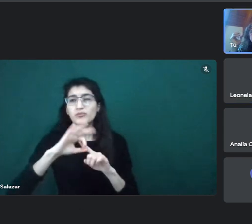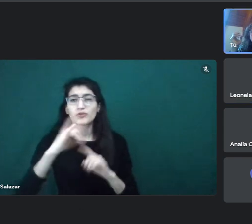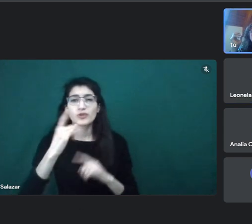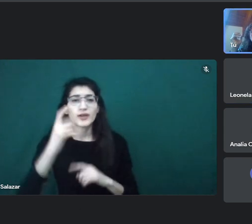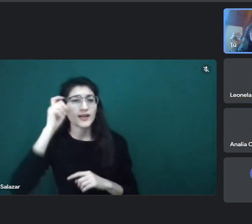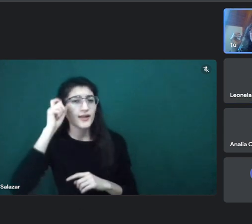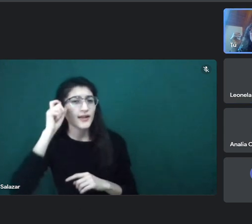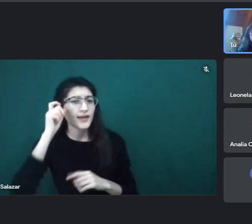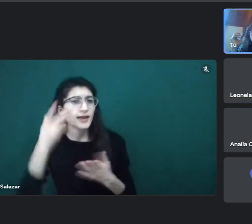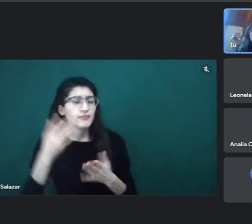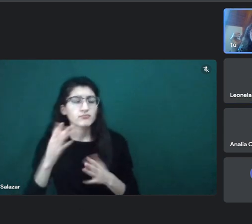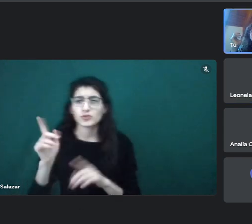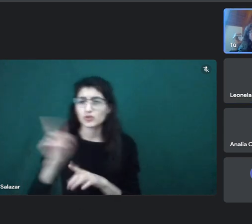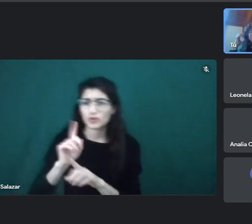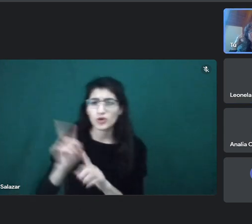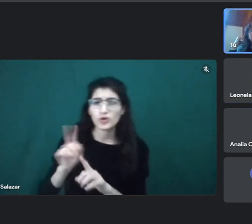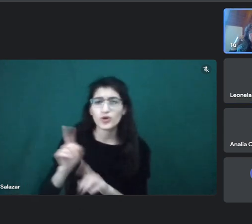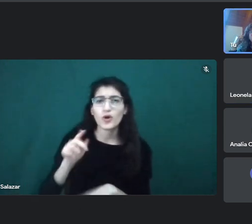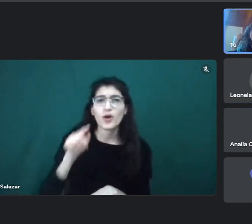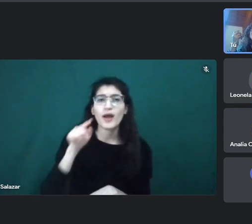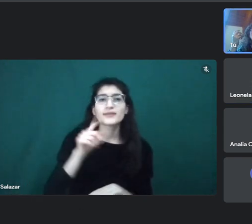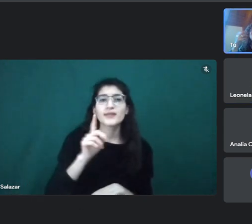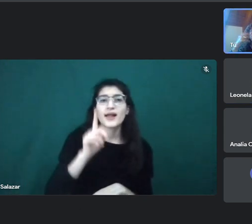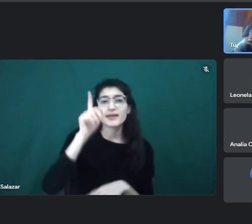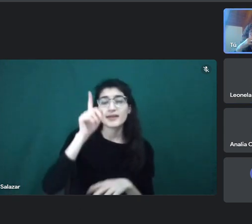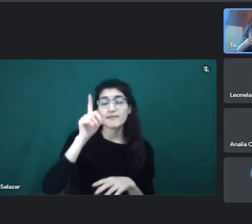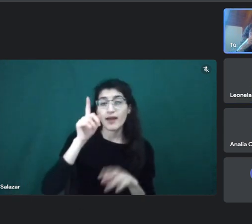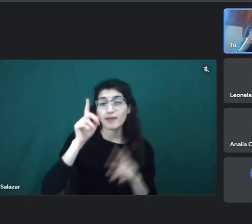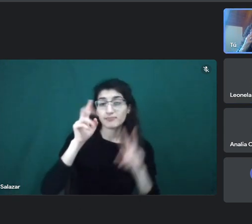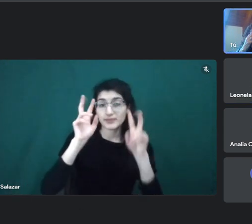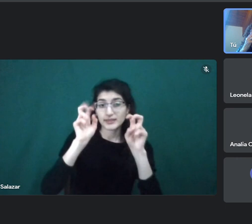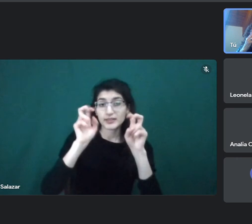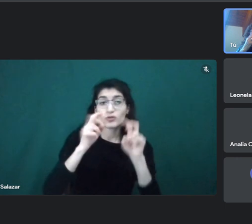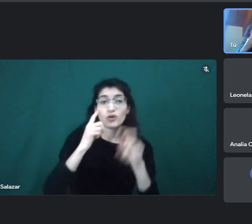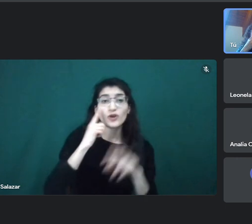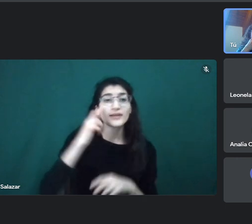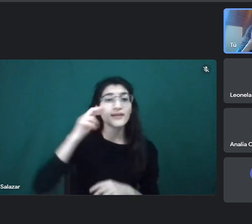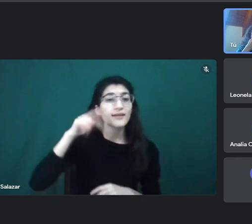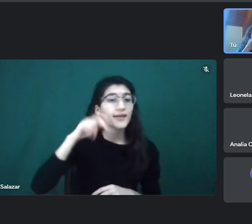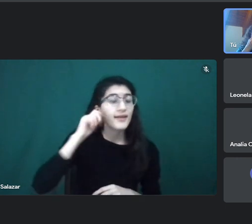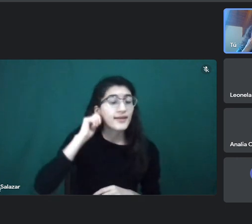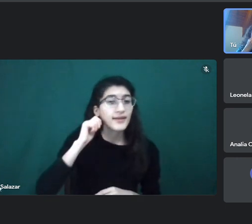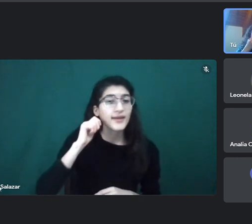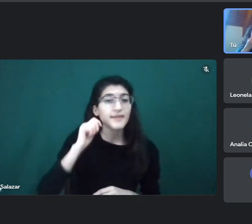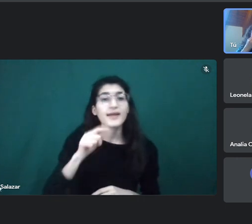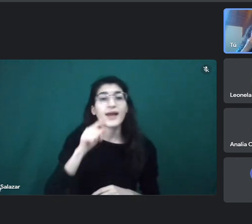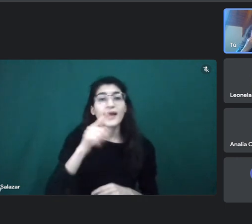el título que dice off-grid infrastructure upgrading, ¿ahí qué sería?